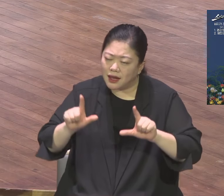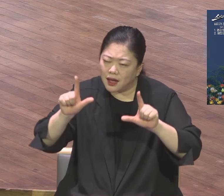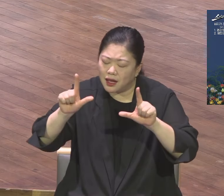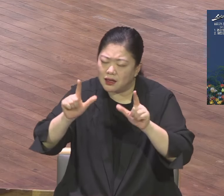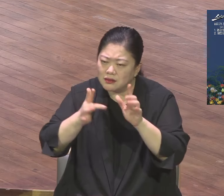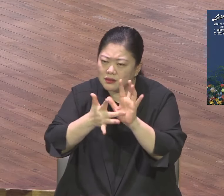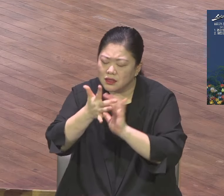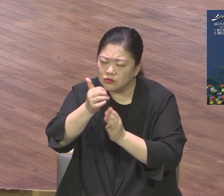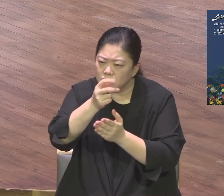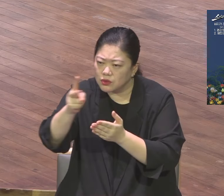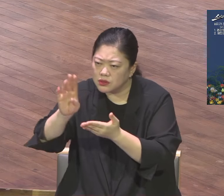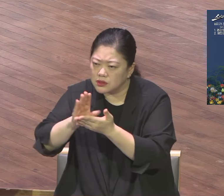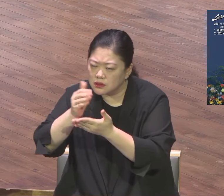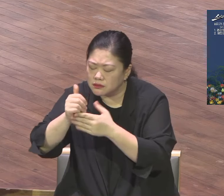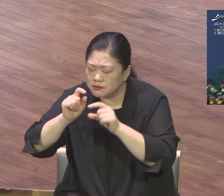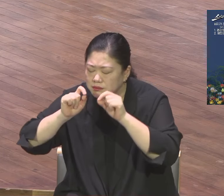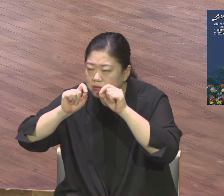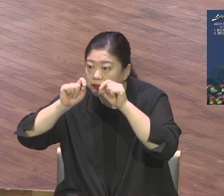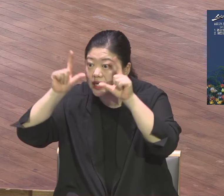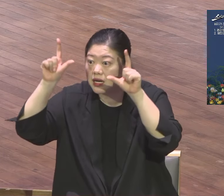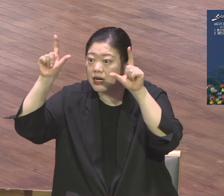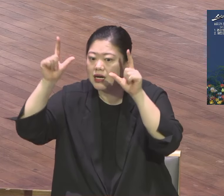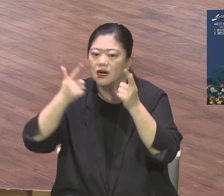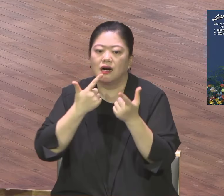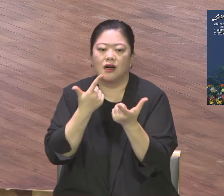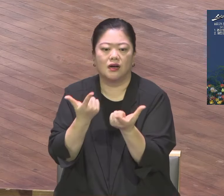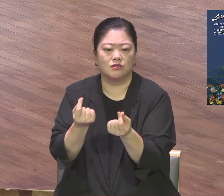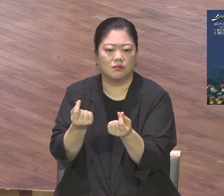그리스도 되가야 주옵소서.